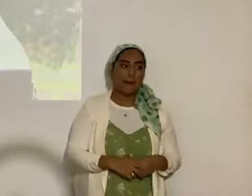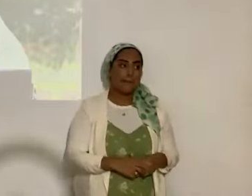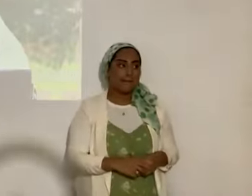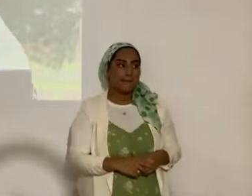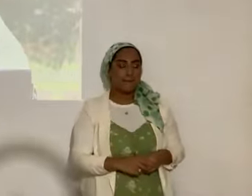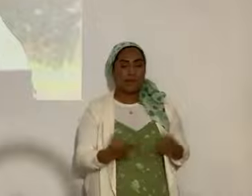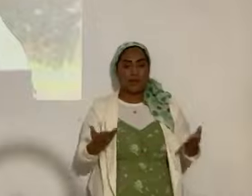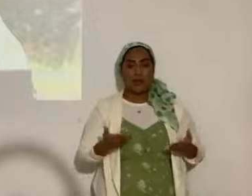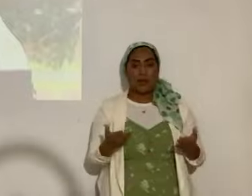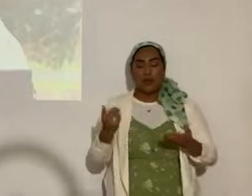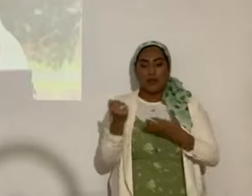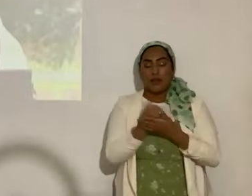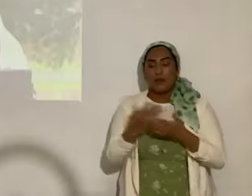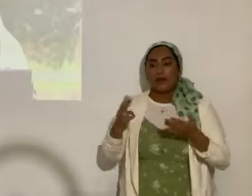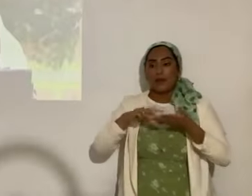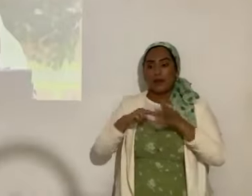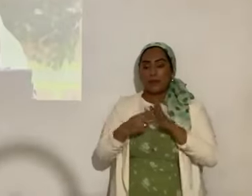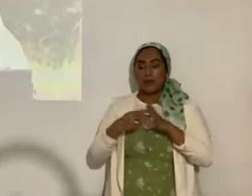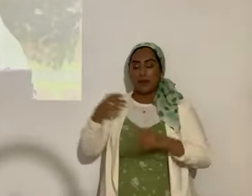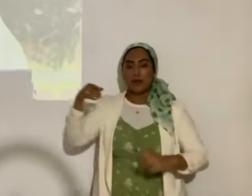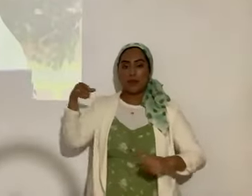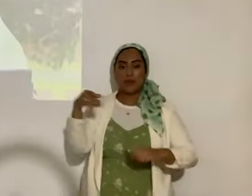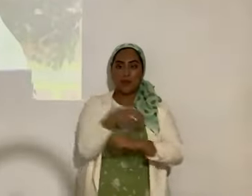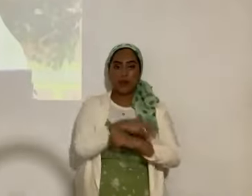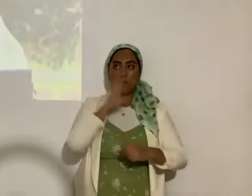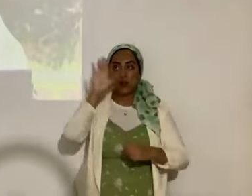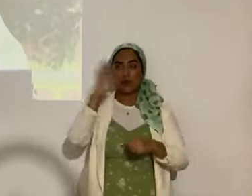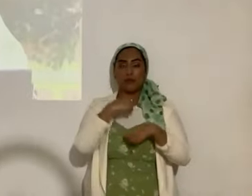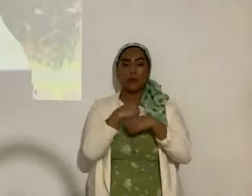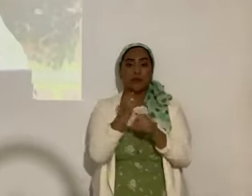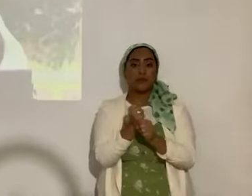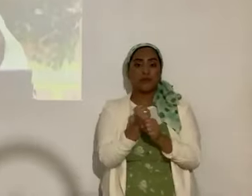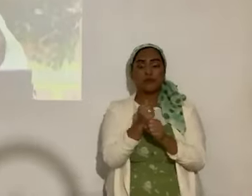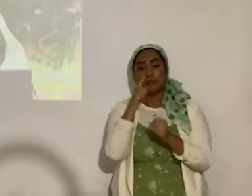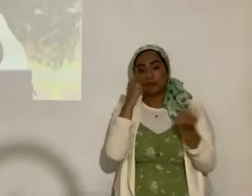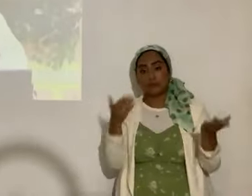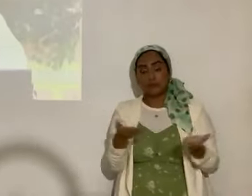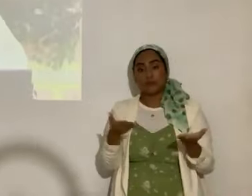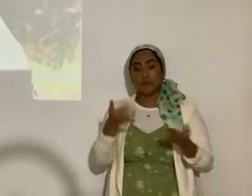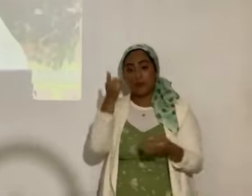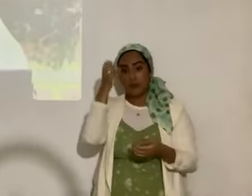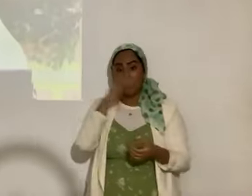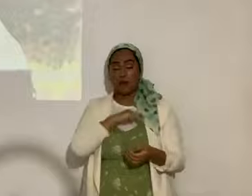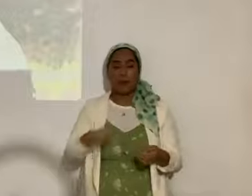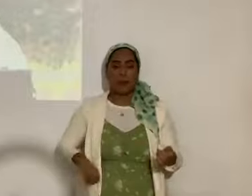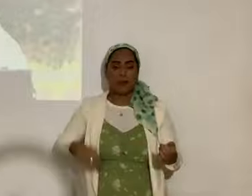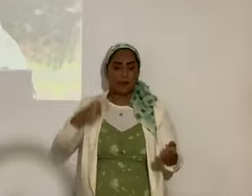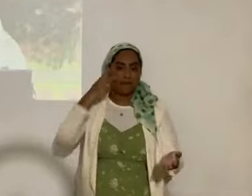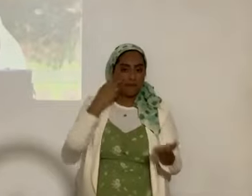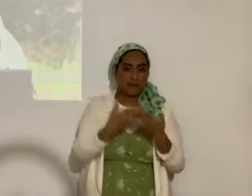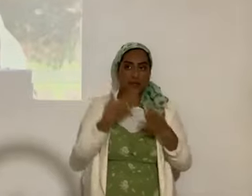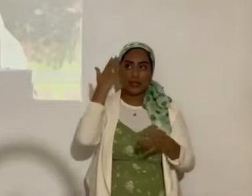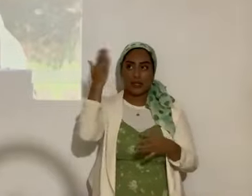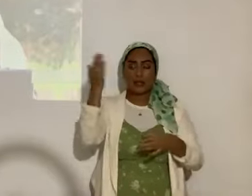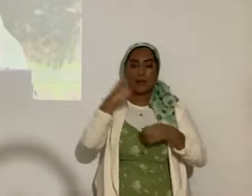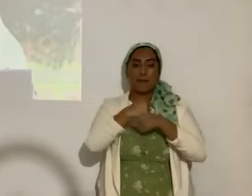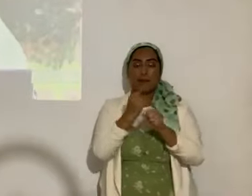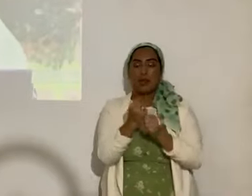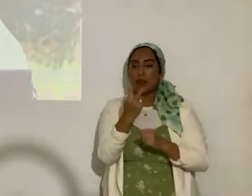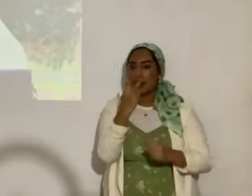aquí todo esto es señal del poder de su creación porque aquí ya testifica que él es el creador